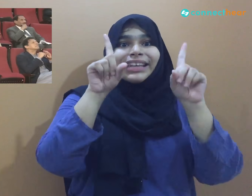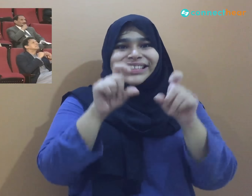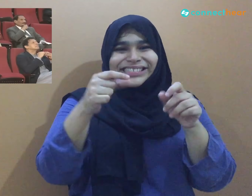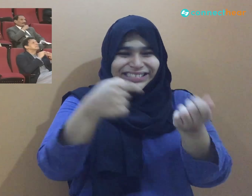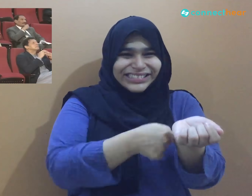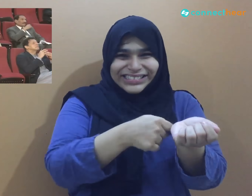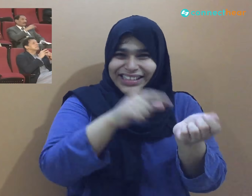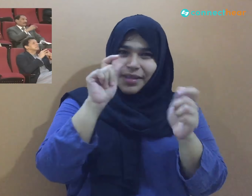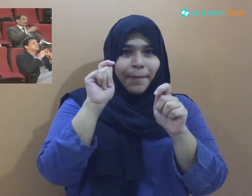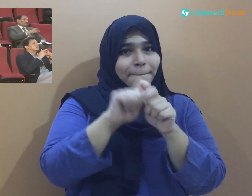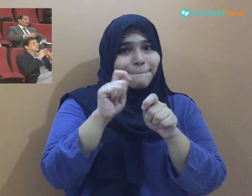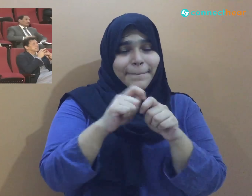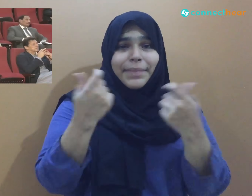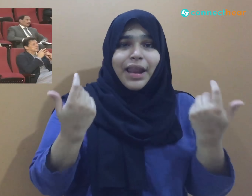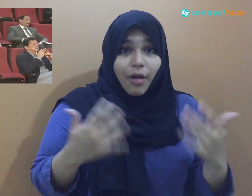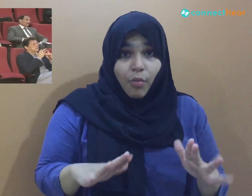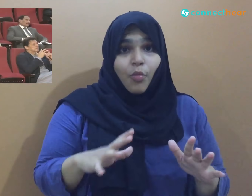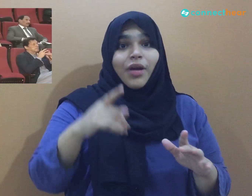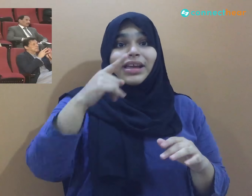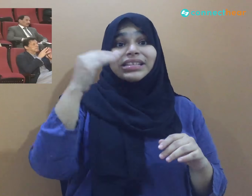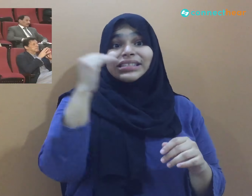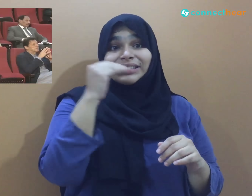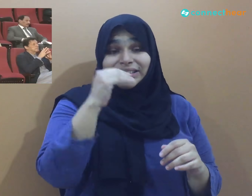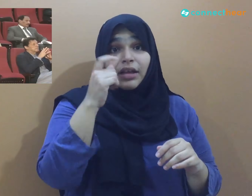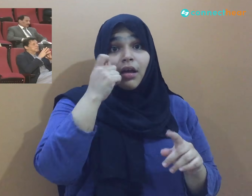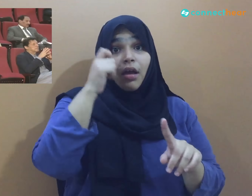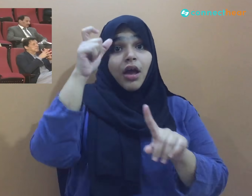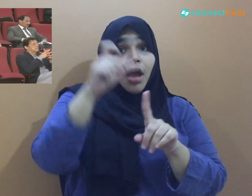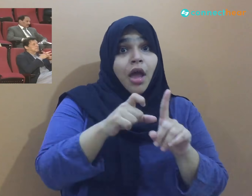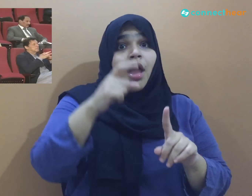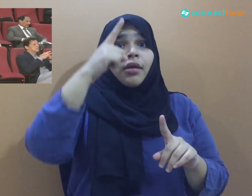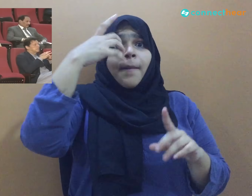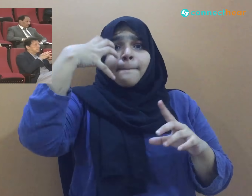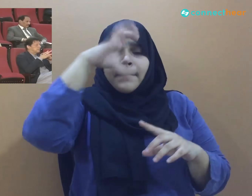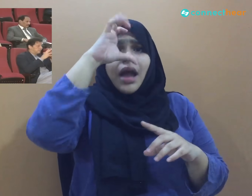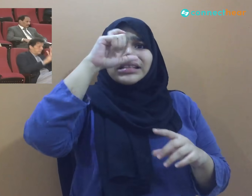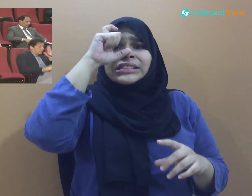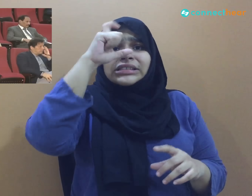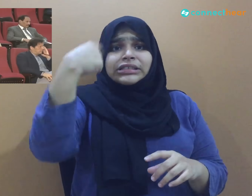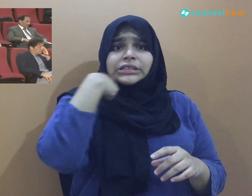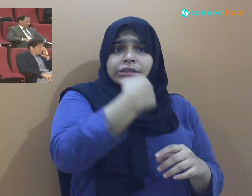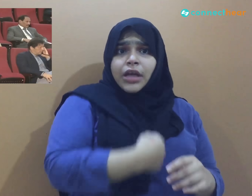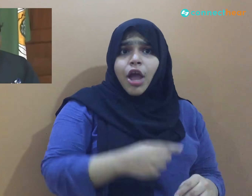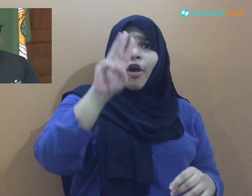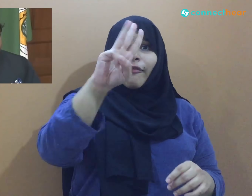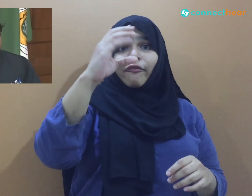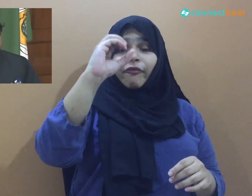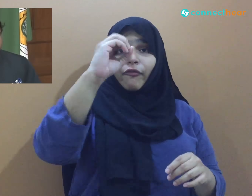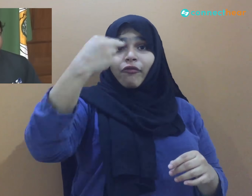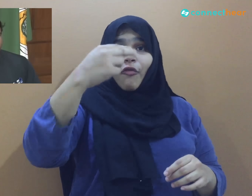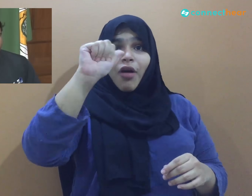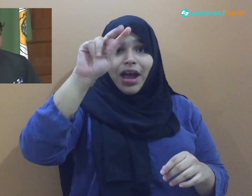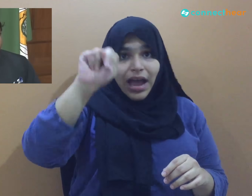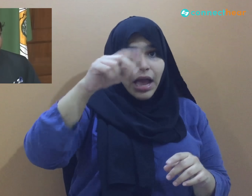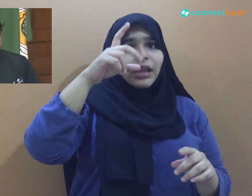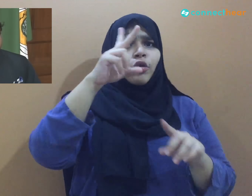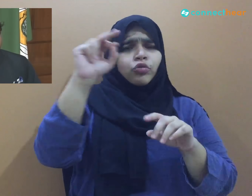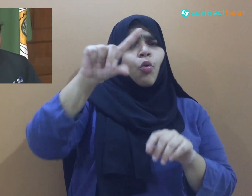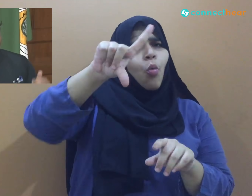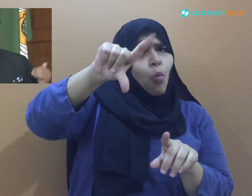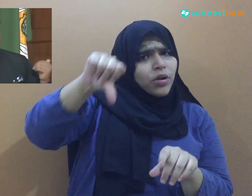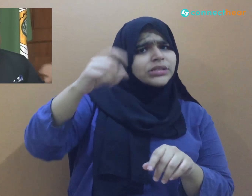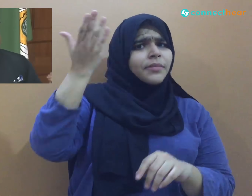بنائی. یہ جو ہمارے سائنٹسٹ تھا یہ ووہان سے کرونا میں ہی پی ایچ ڈی کر کے آیا تھا ابھی پچھلے سال 2019